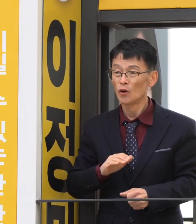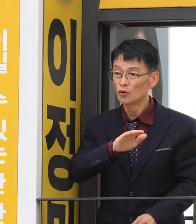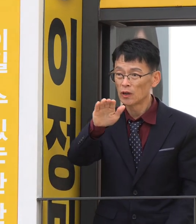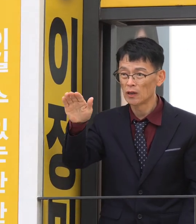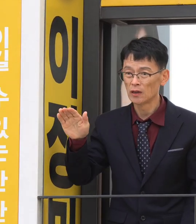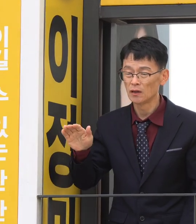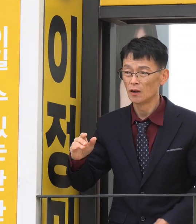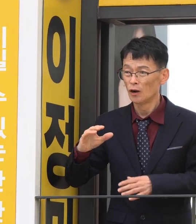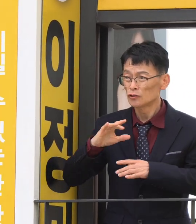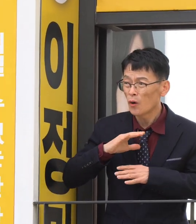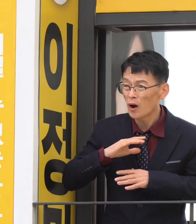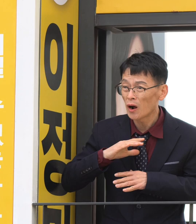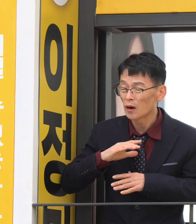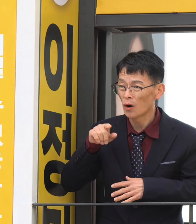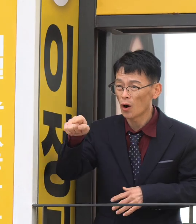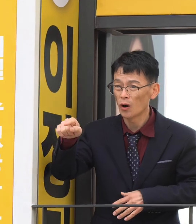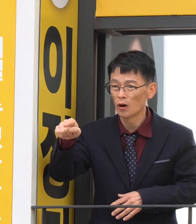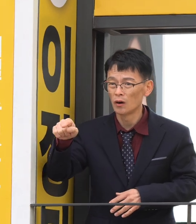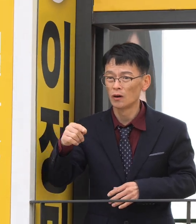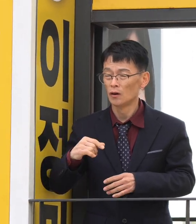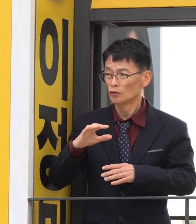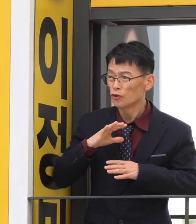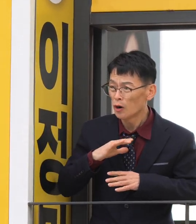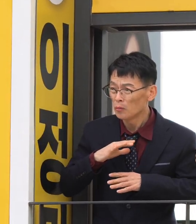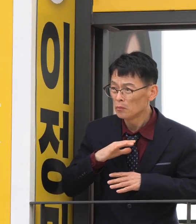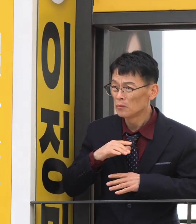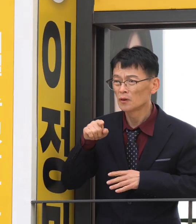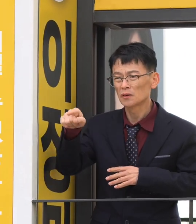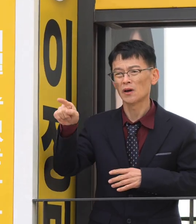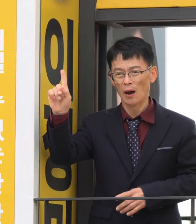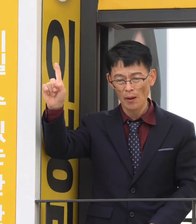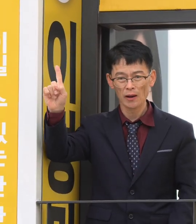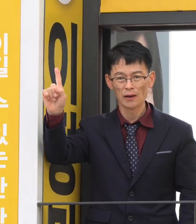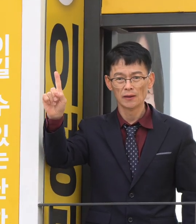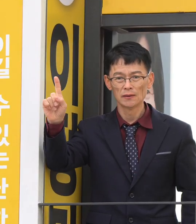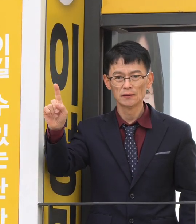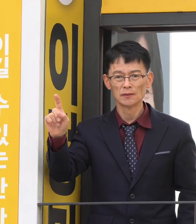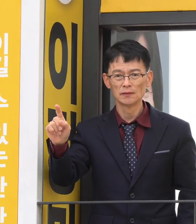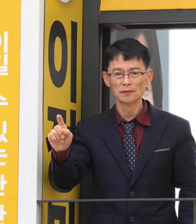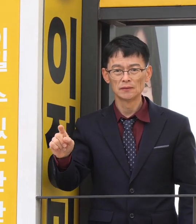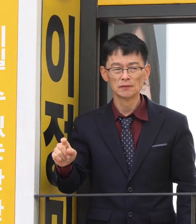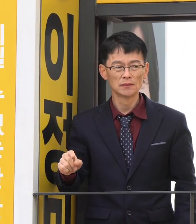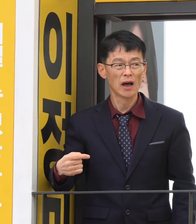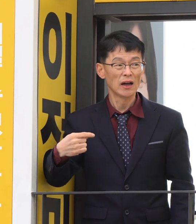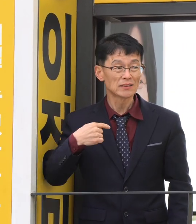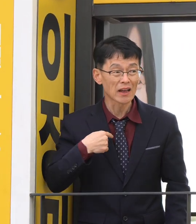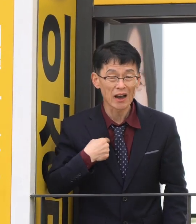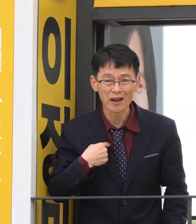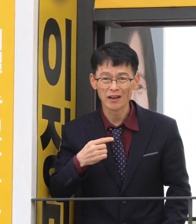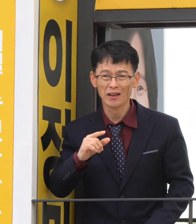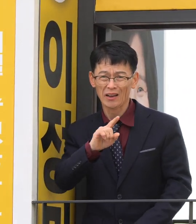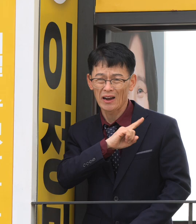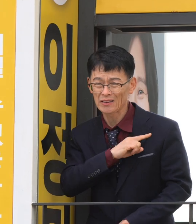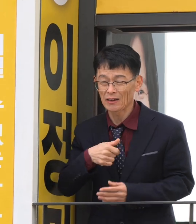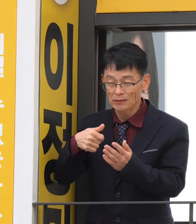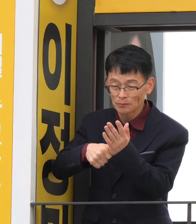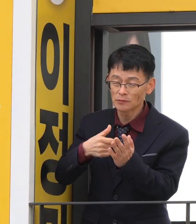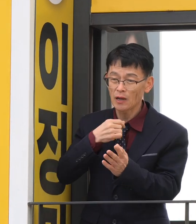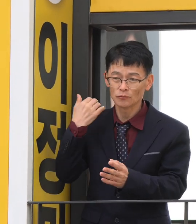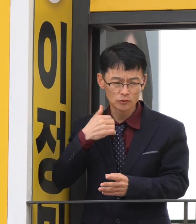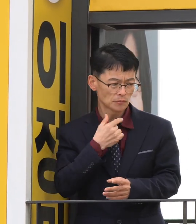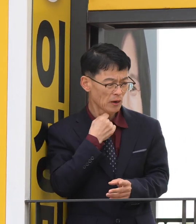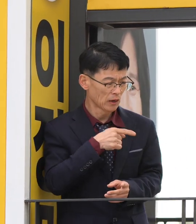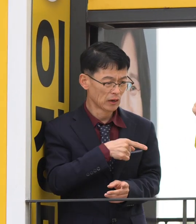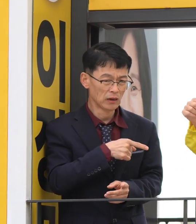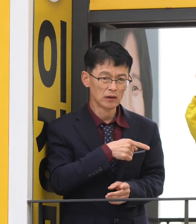우리가 두려워해야 할 것은 두려움 그 자체라고 했습니다. 내가 가장 찍고 싶은 사람이